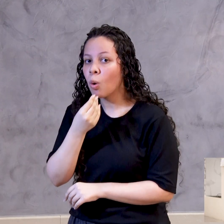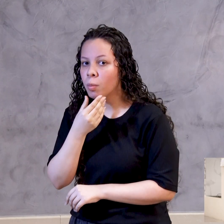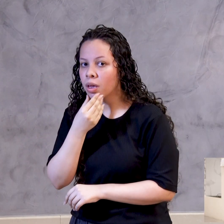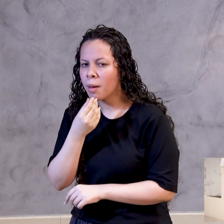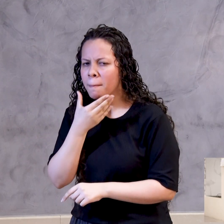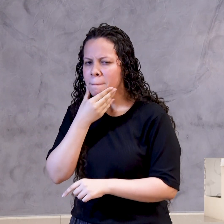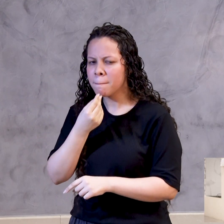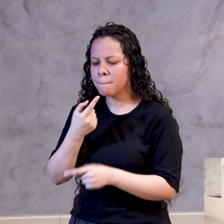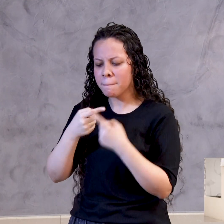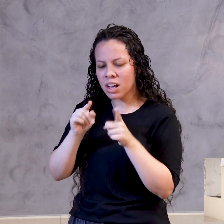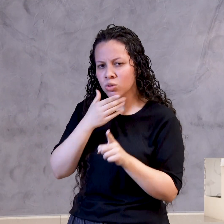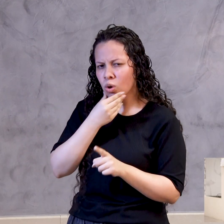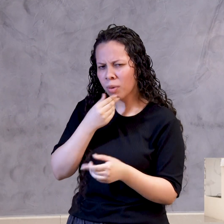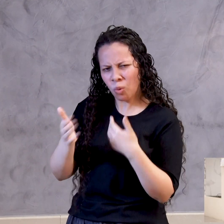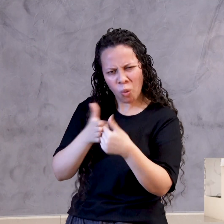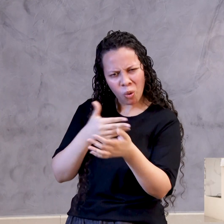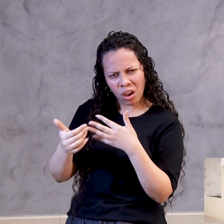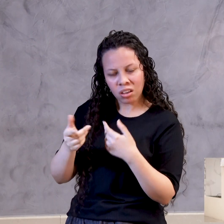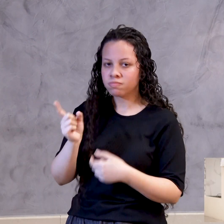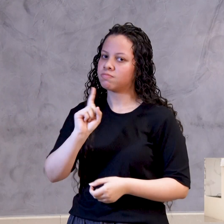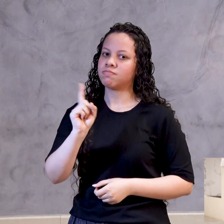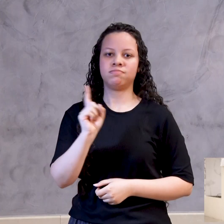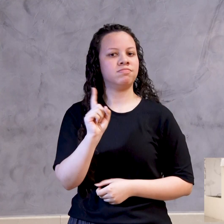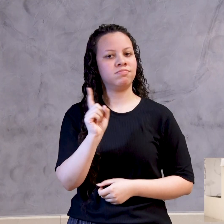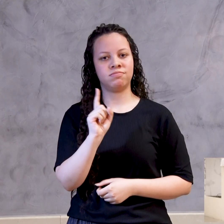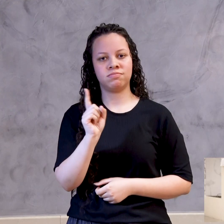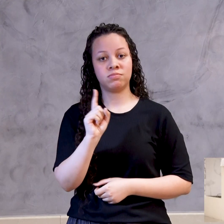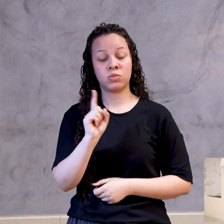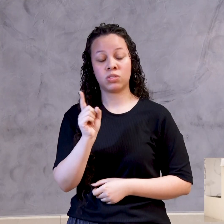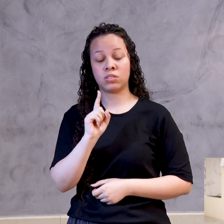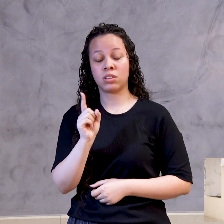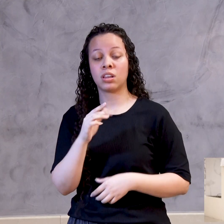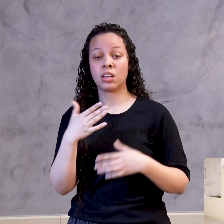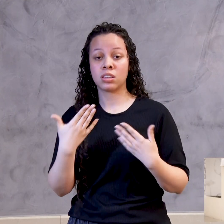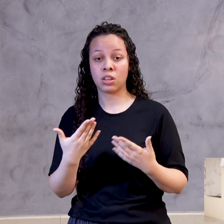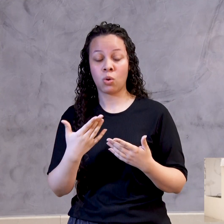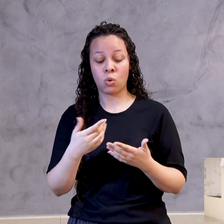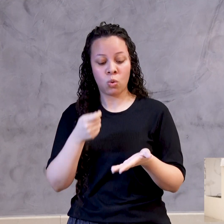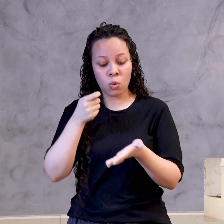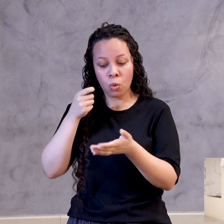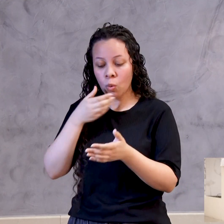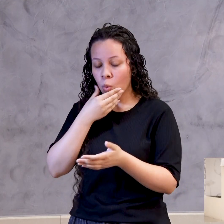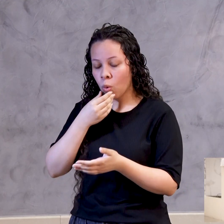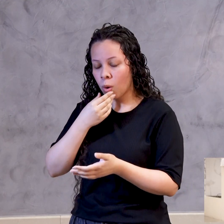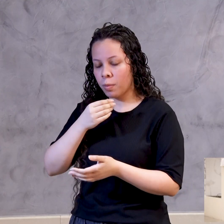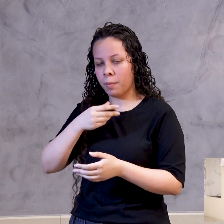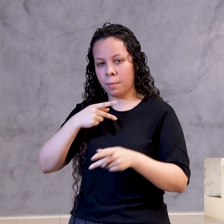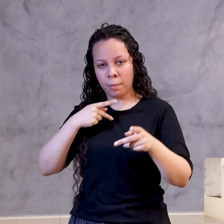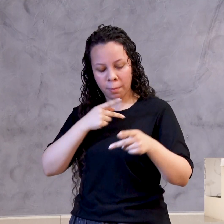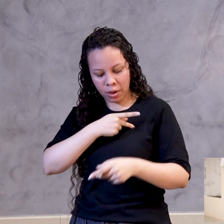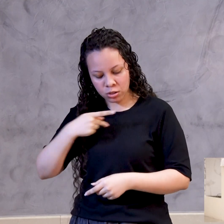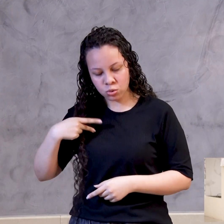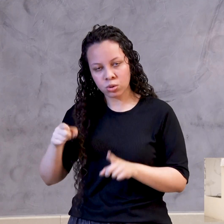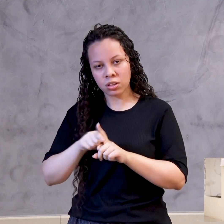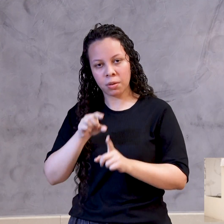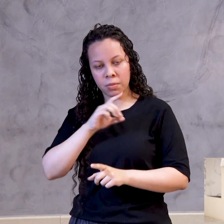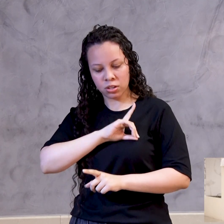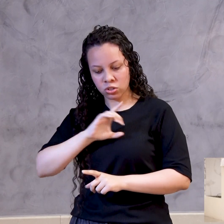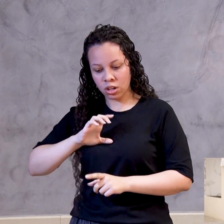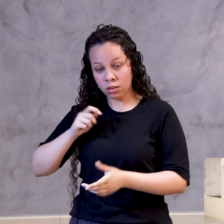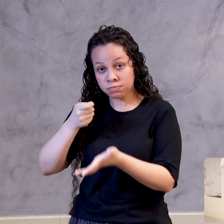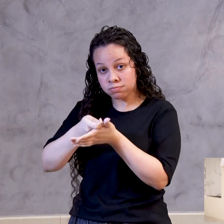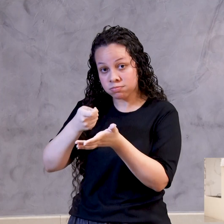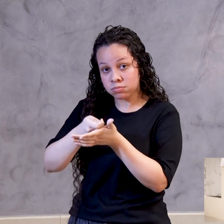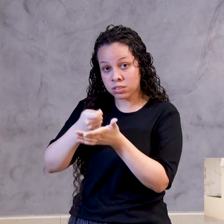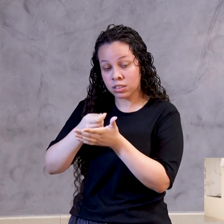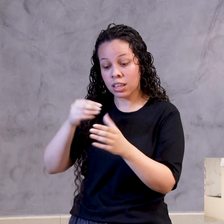não. Os deveres dos bispos e dos diáconos em 1 Timóteo capítulo 3.